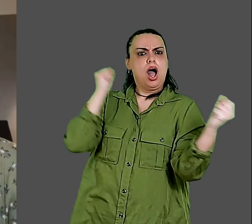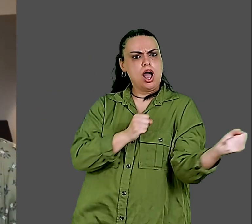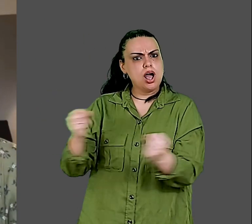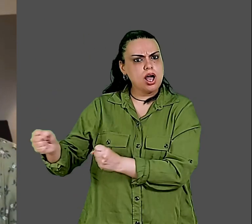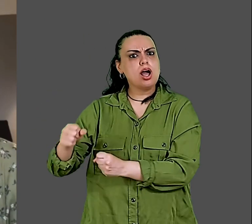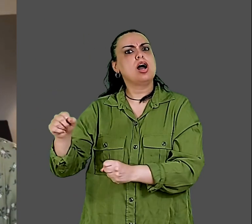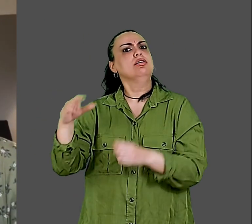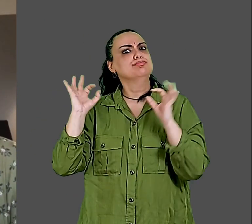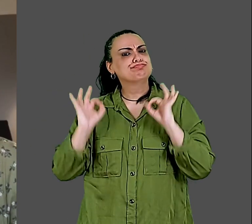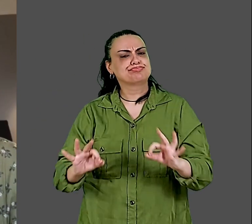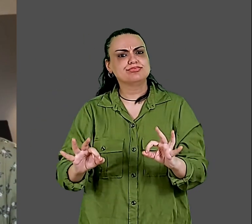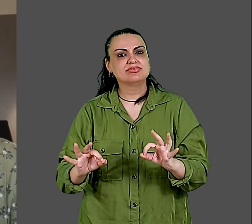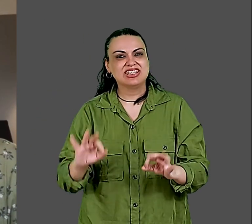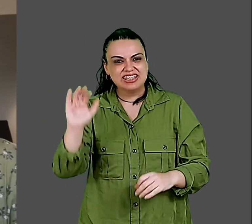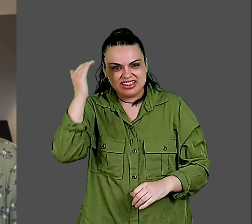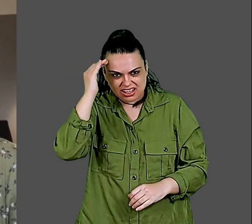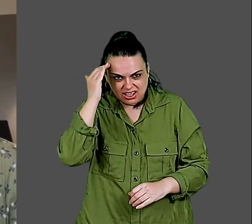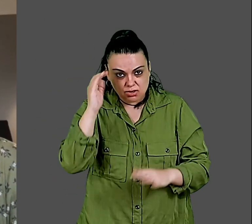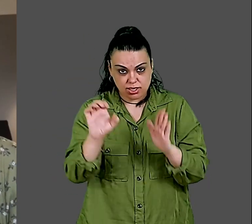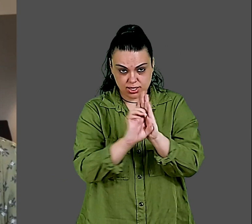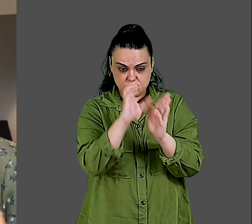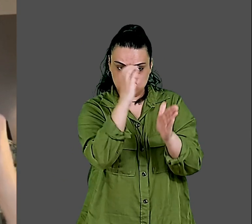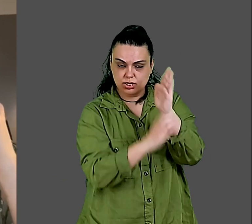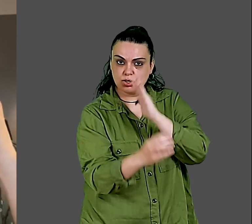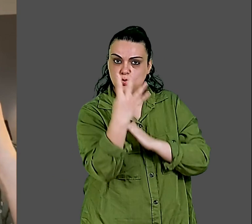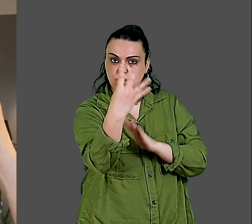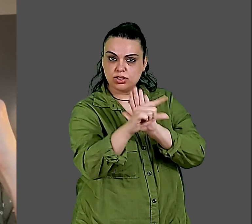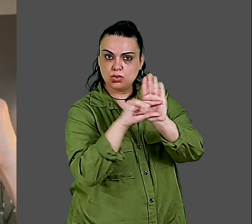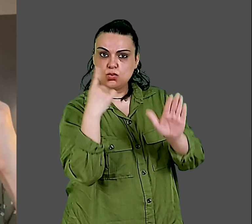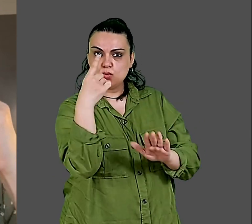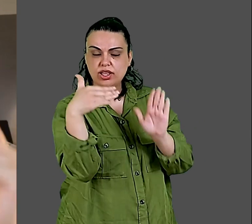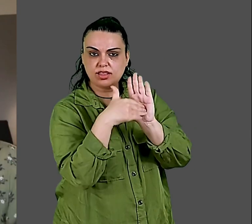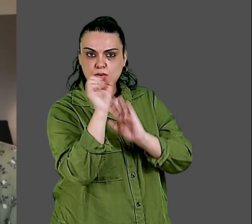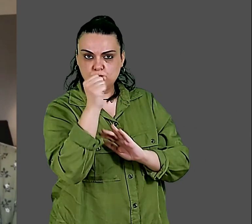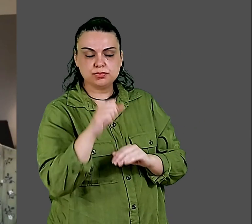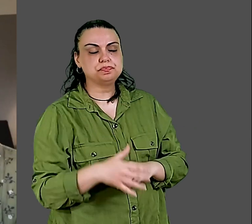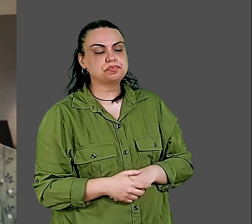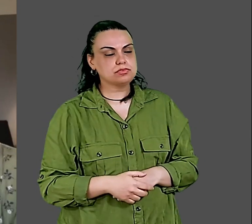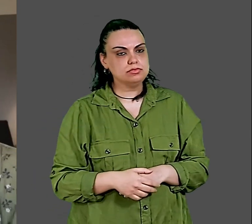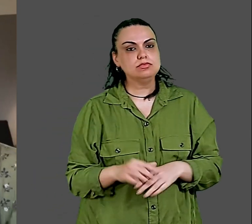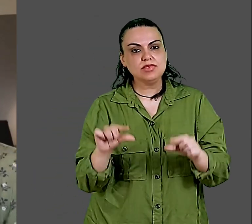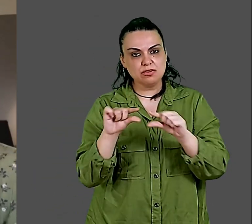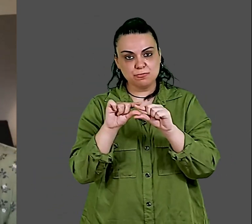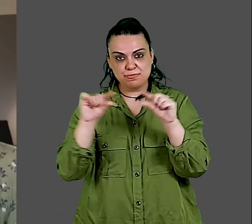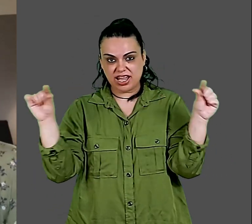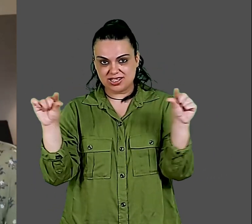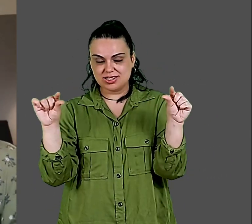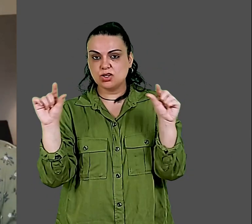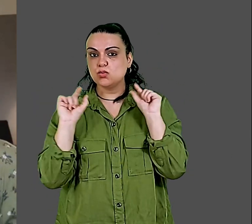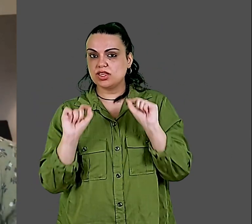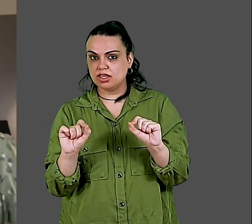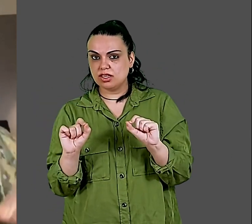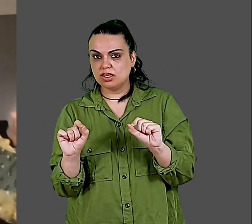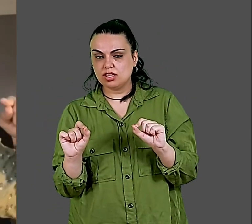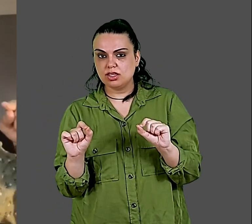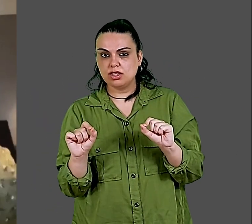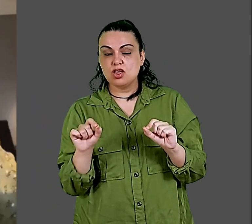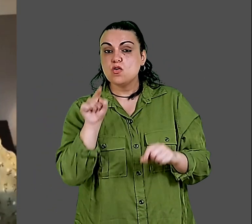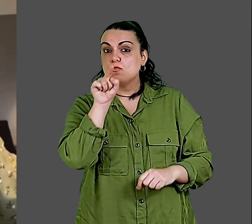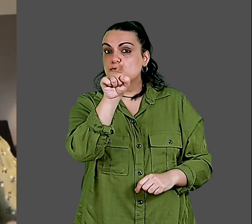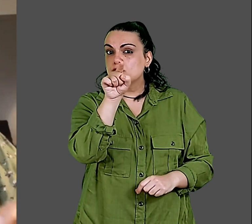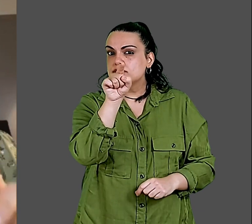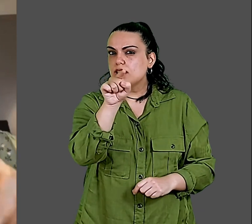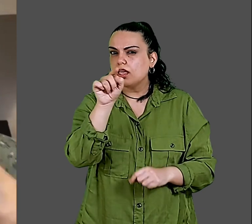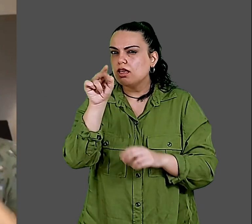Anotou aí as referências direitinho? De Êxodo 4, do 1 ao 8. Vou repetir de novo essa frase aqui que eu achei importante.